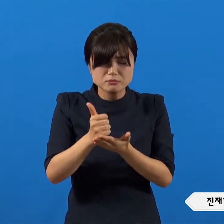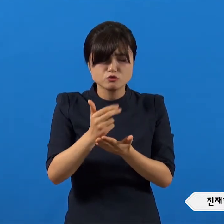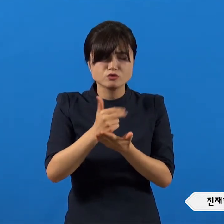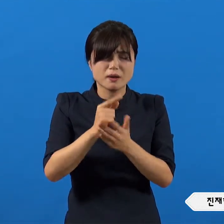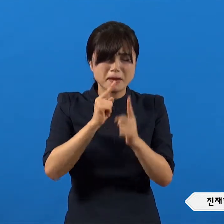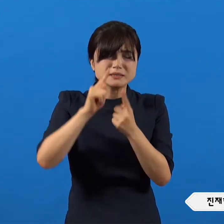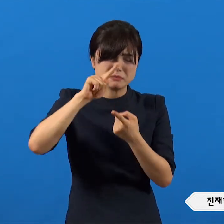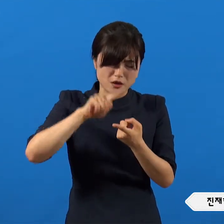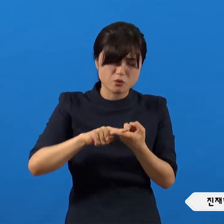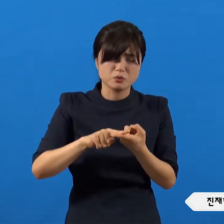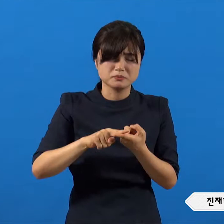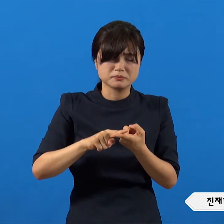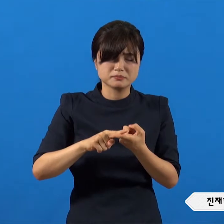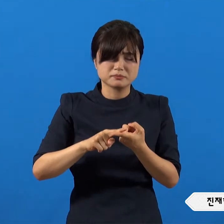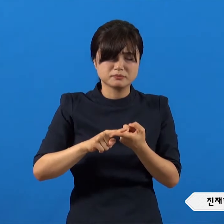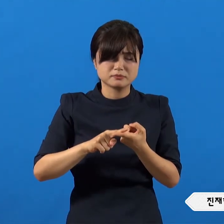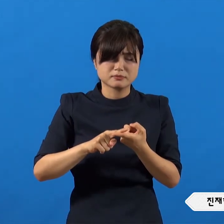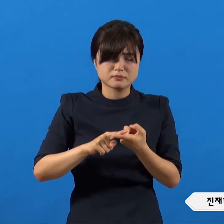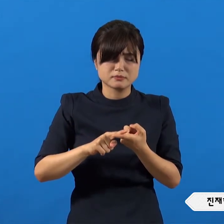말씀대로